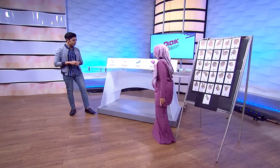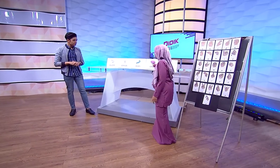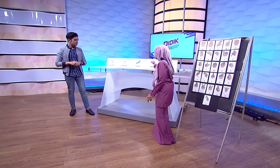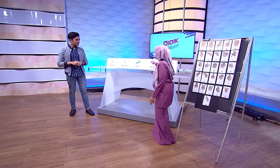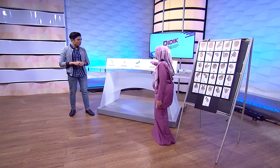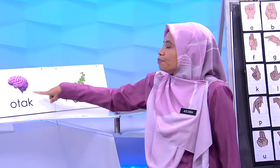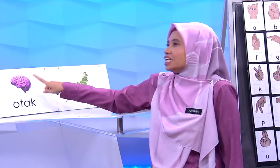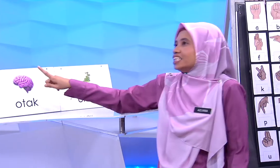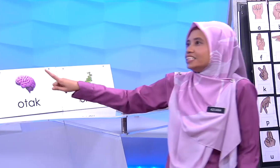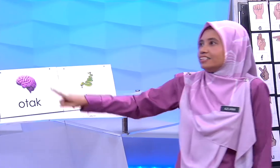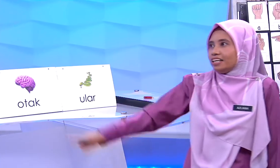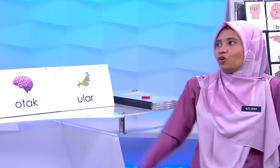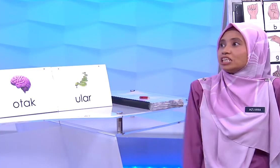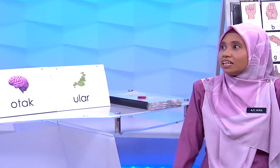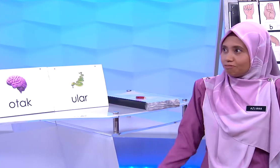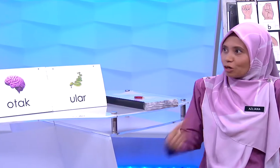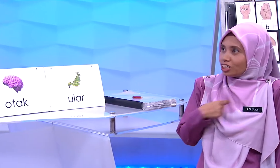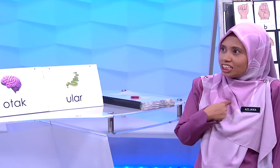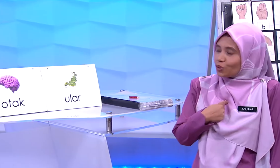setiap otak-otak otak-otak